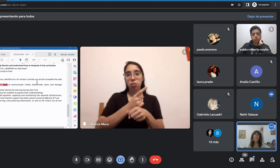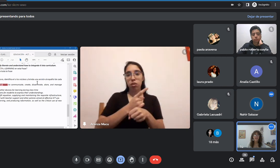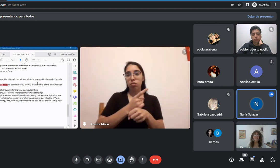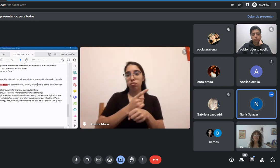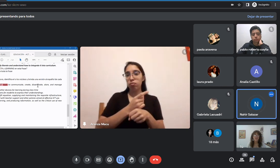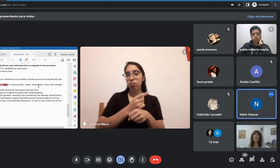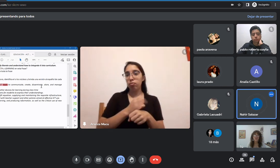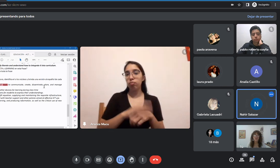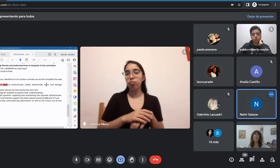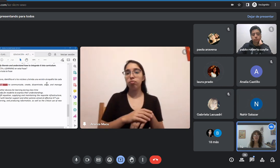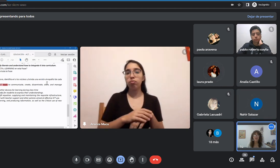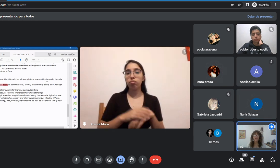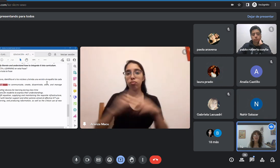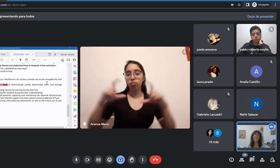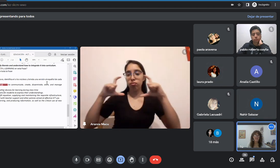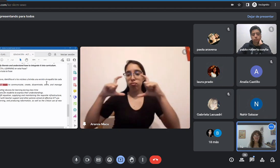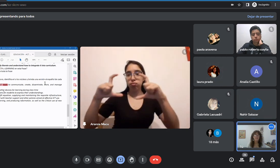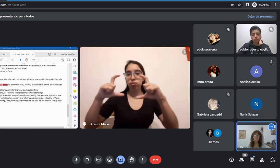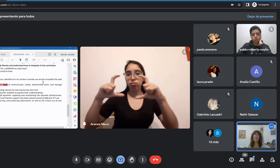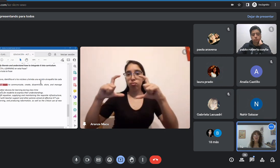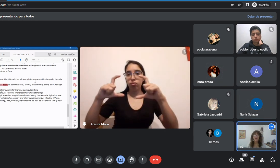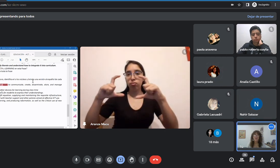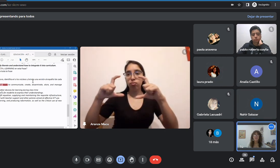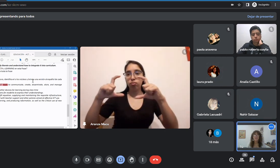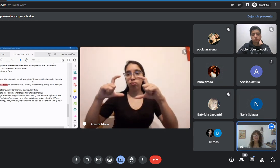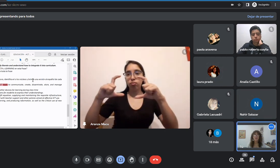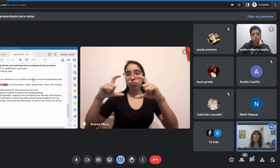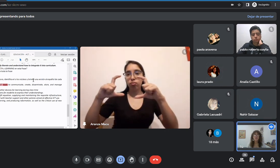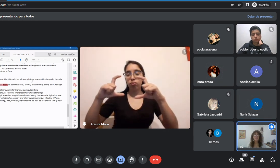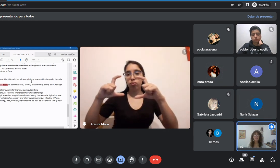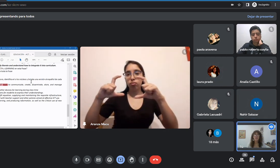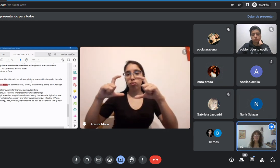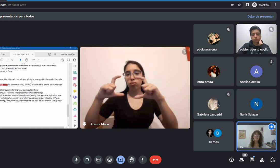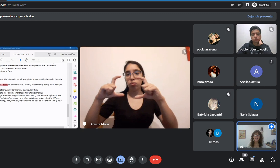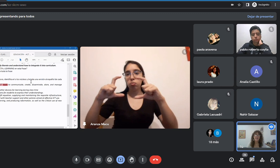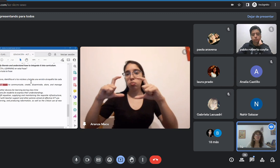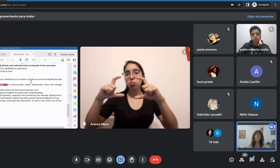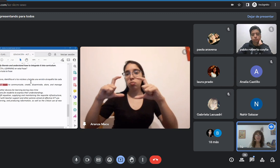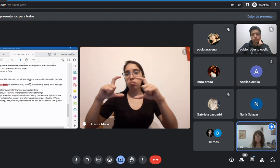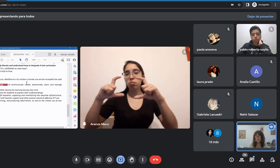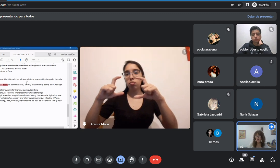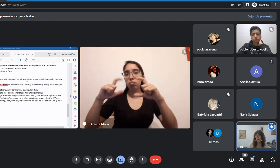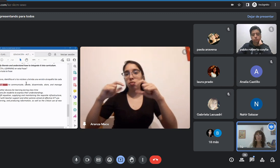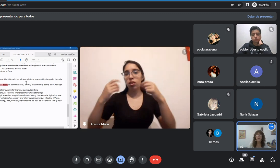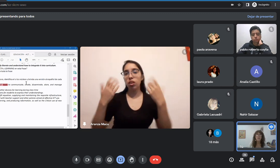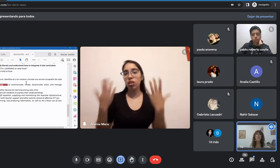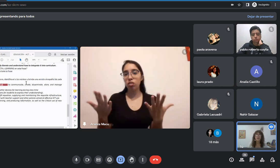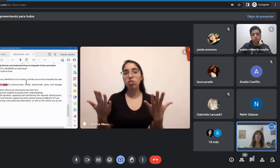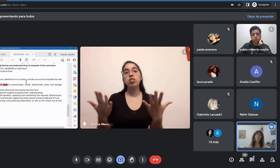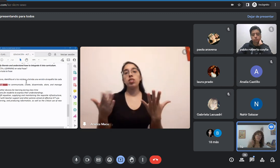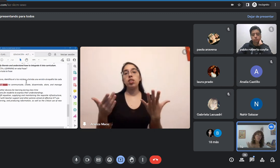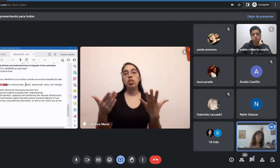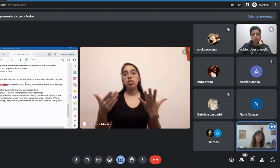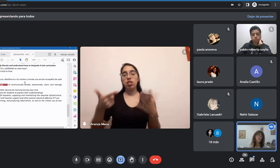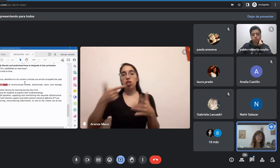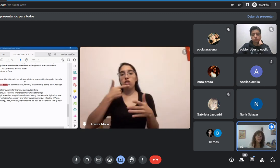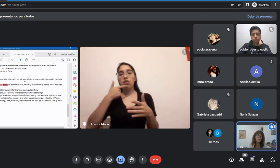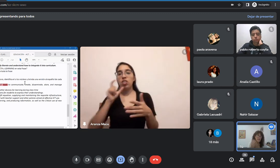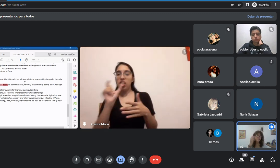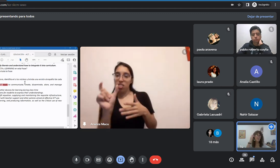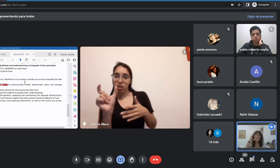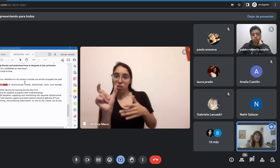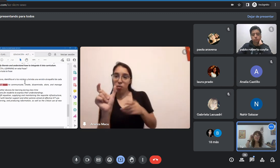Quedan adentro los determinantes. Por eso decimos, se encierra el sustantivo con los premodificadores y los